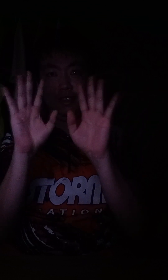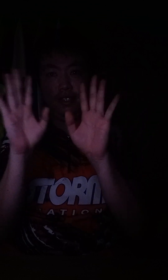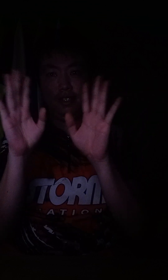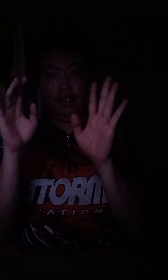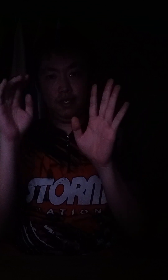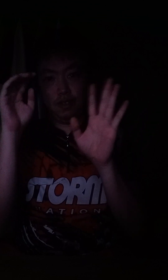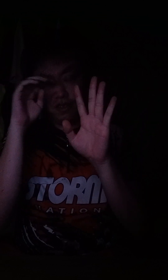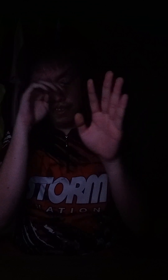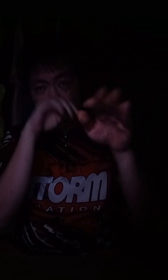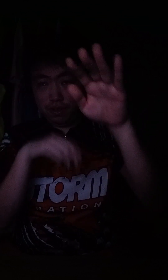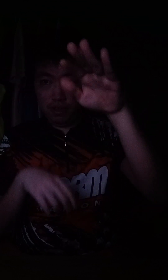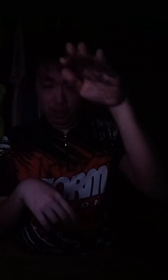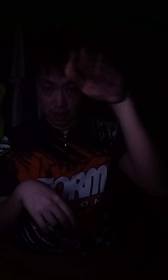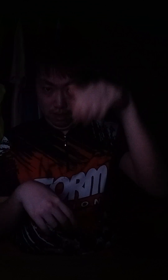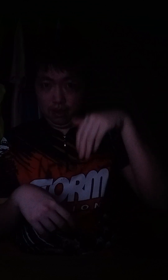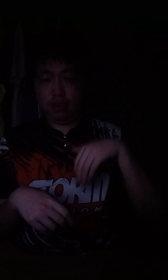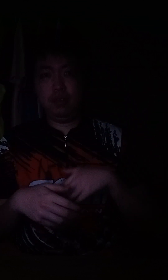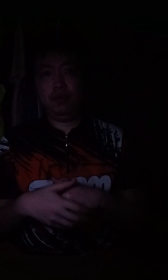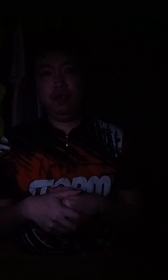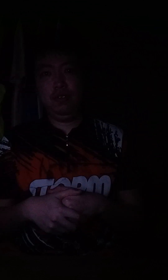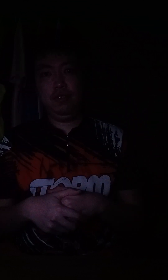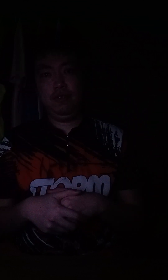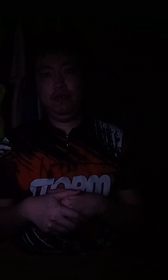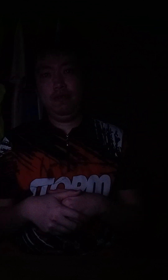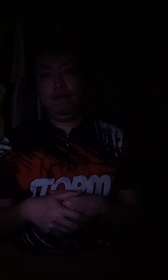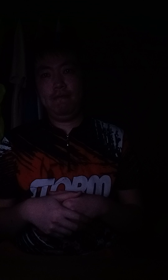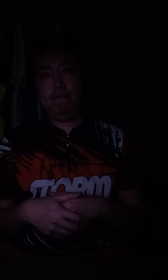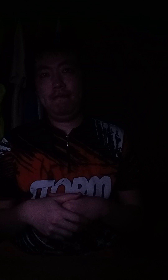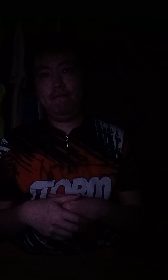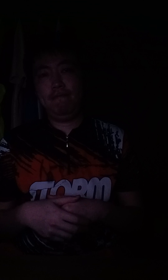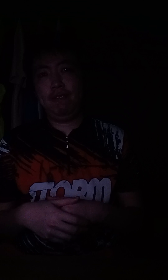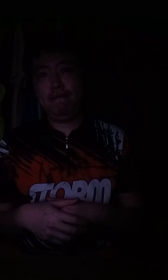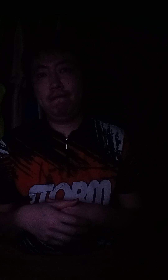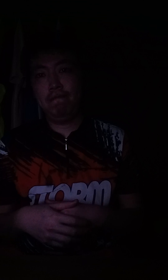바로 와봐. 점심 못 먹지?